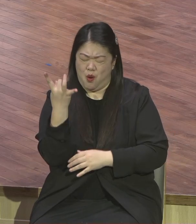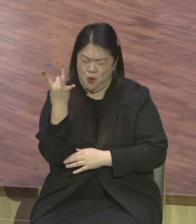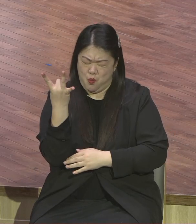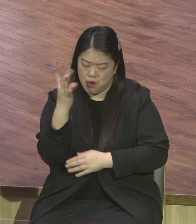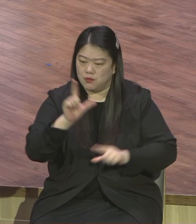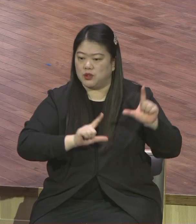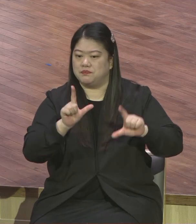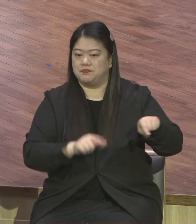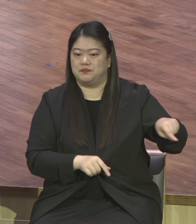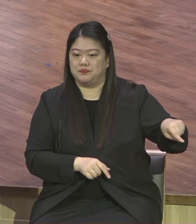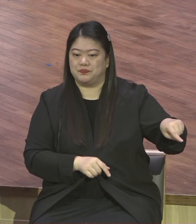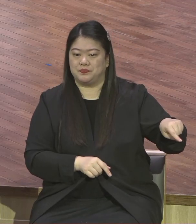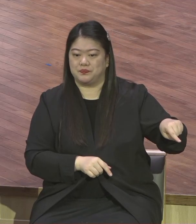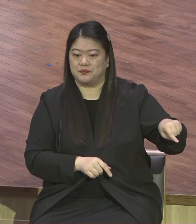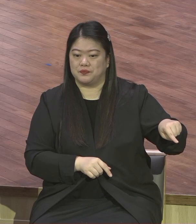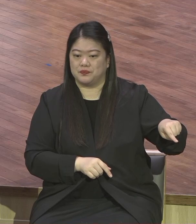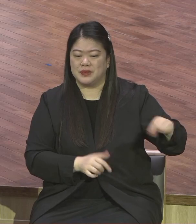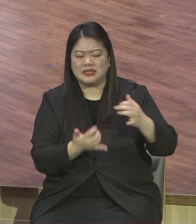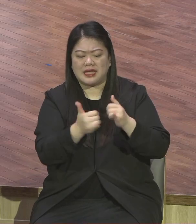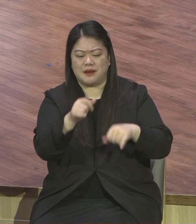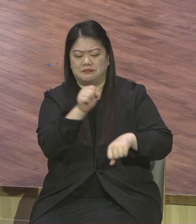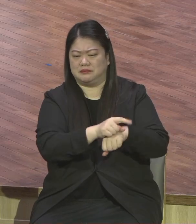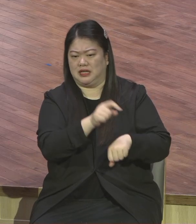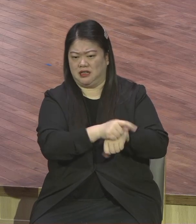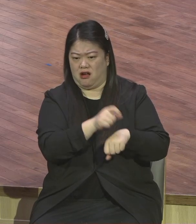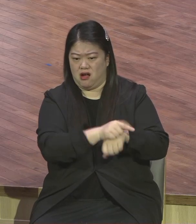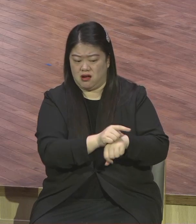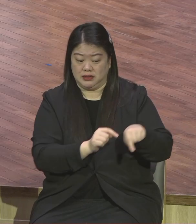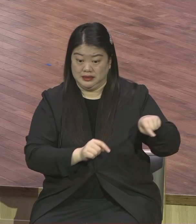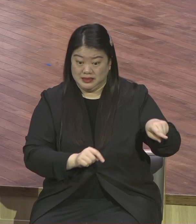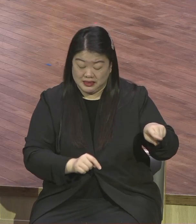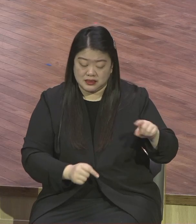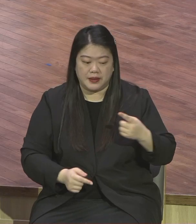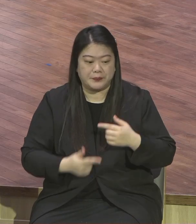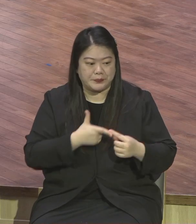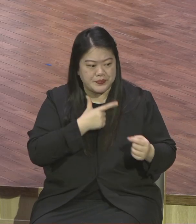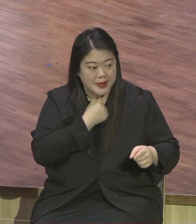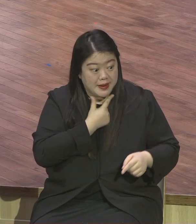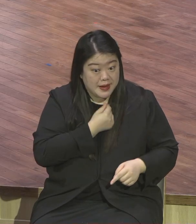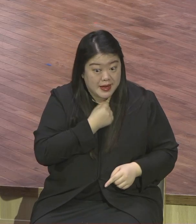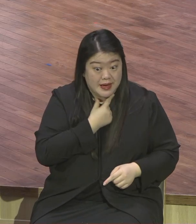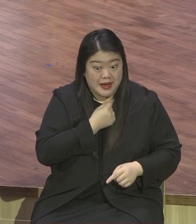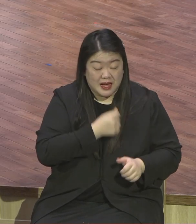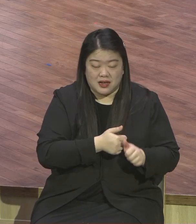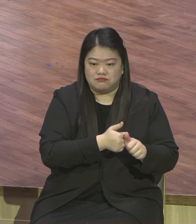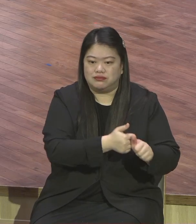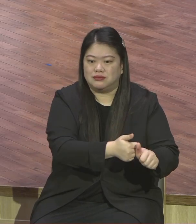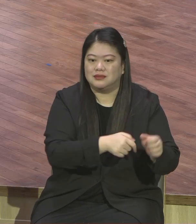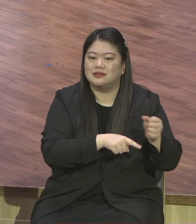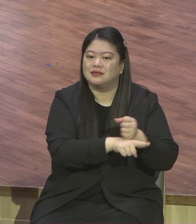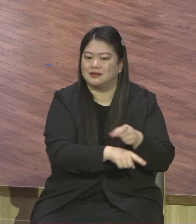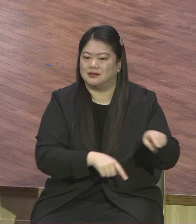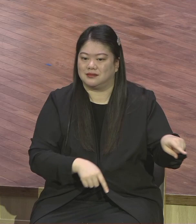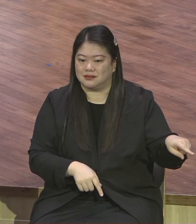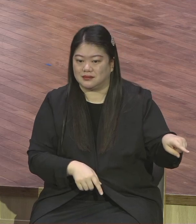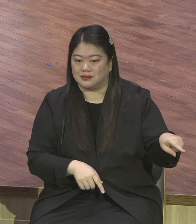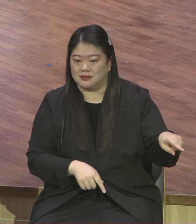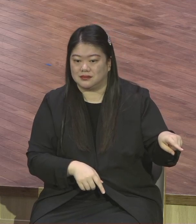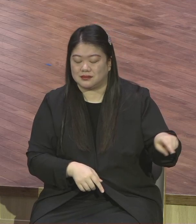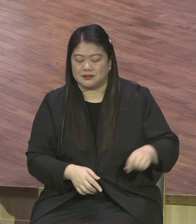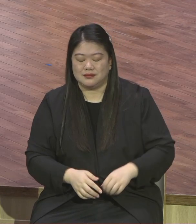본성을, 본성. 창세기 3장 사건 이후에 타락한 인간의 본성 있잖아요. 이게 무슨